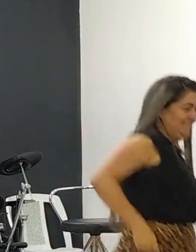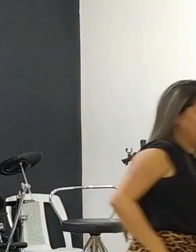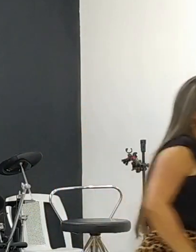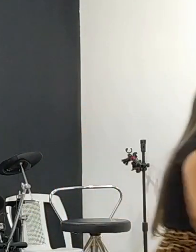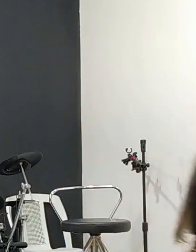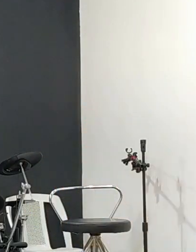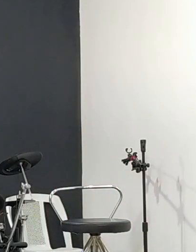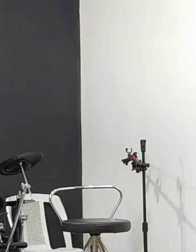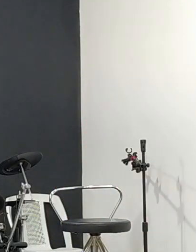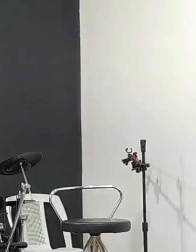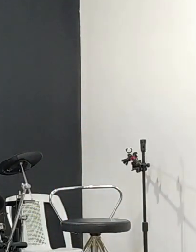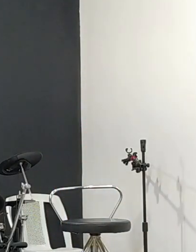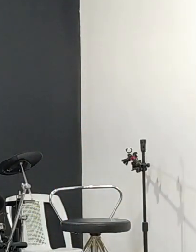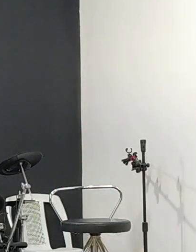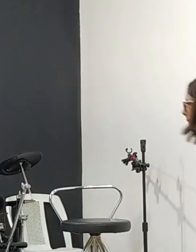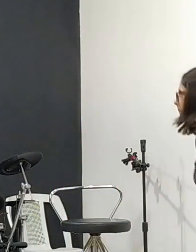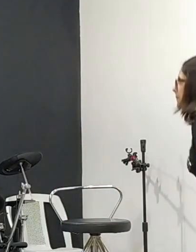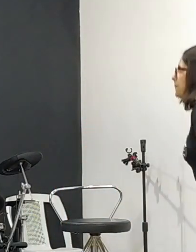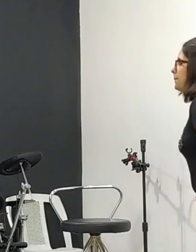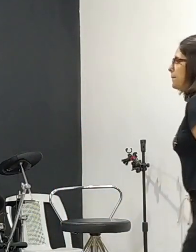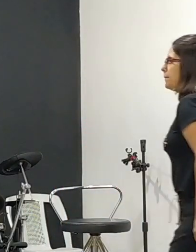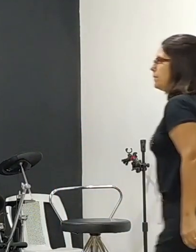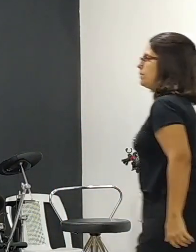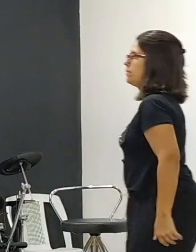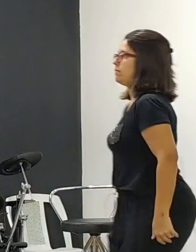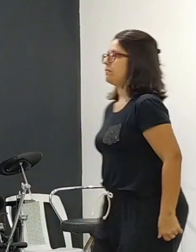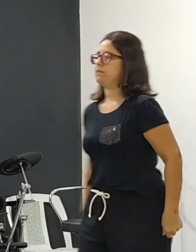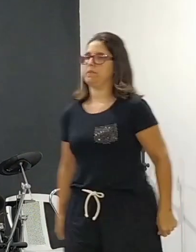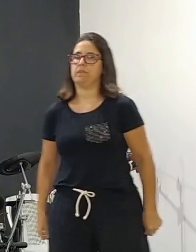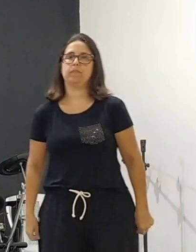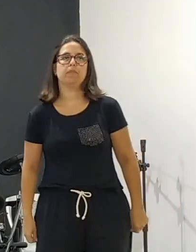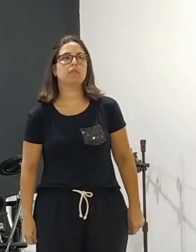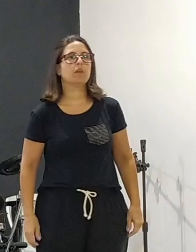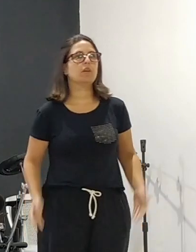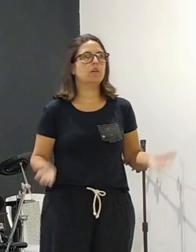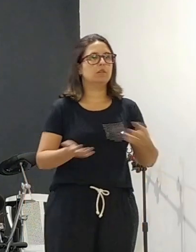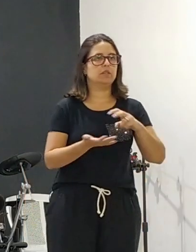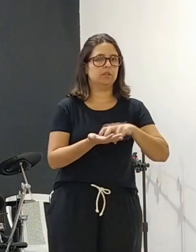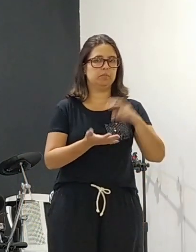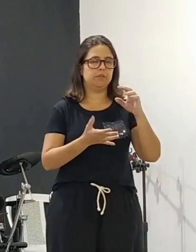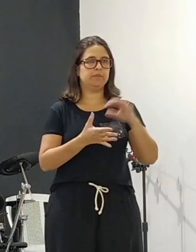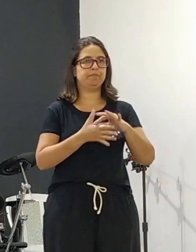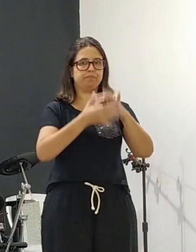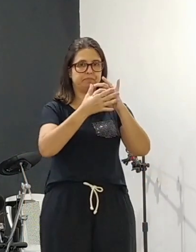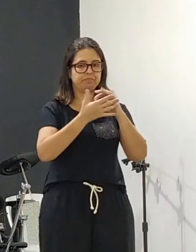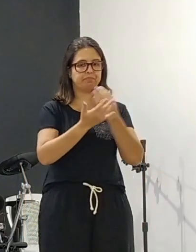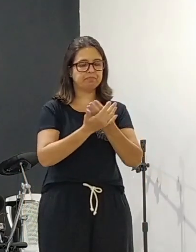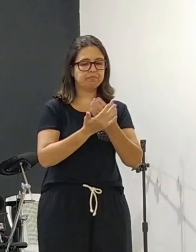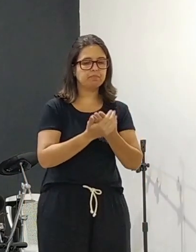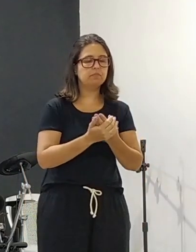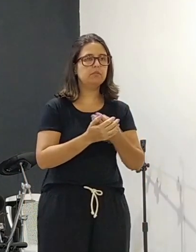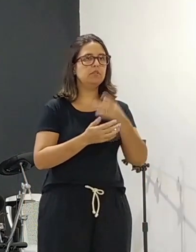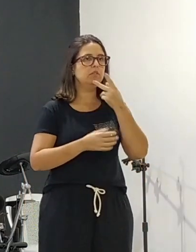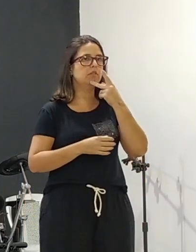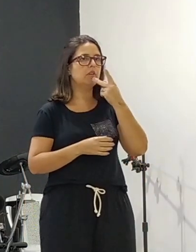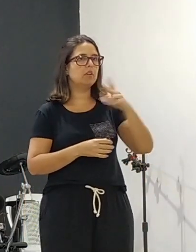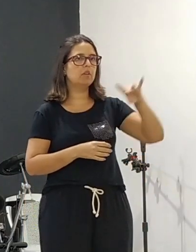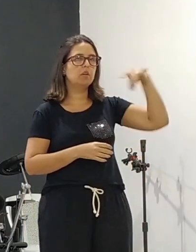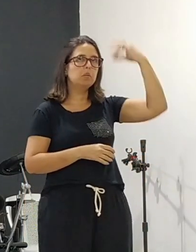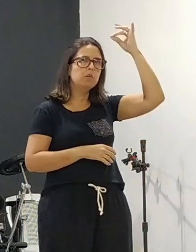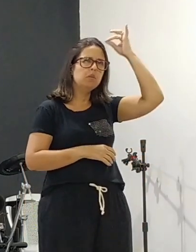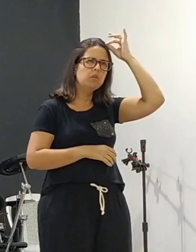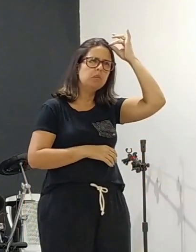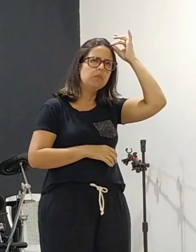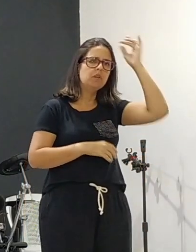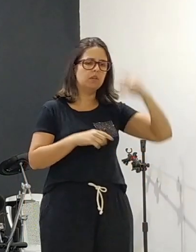líderes, nós estivemos aqui falando sobre o fruto do Espírito e estivemos aqui falando hoje sobre